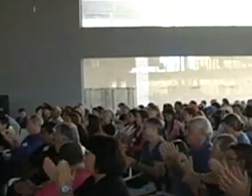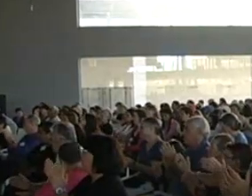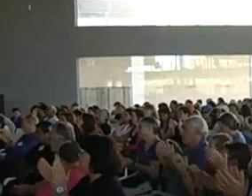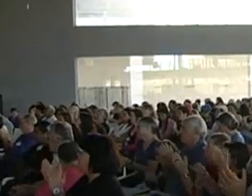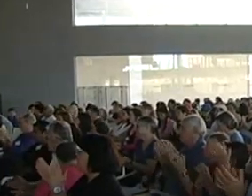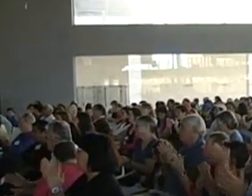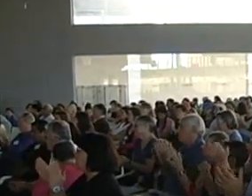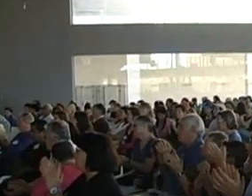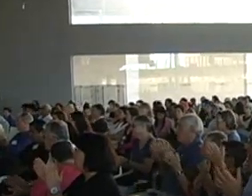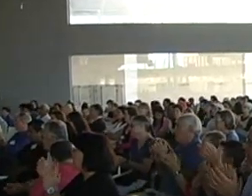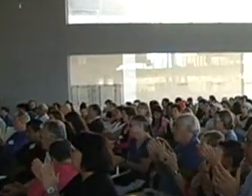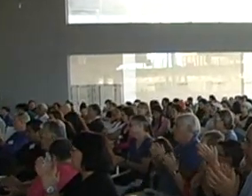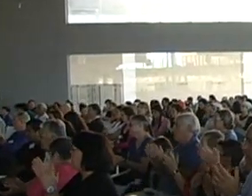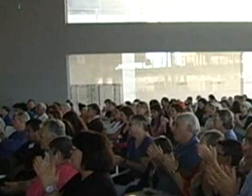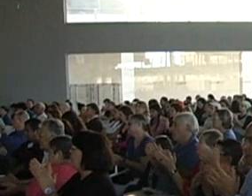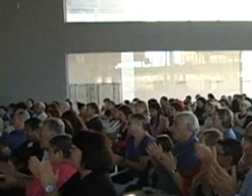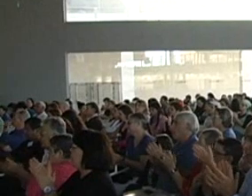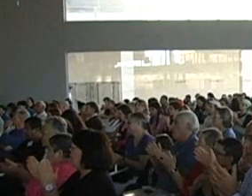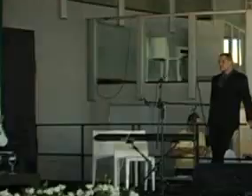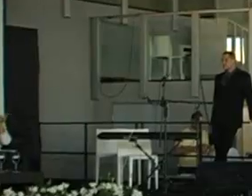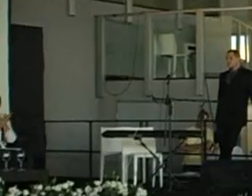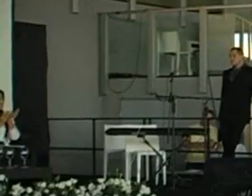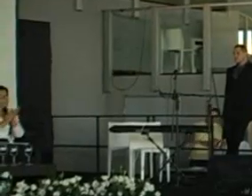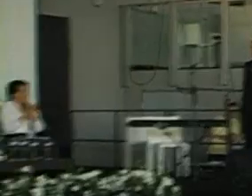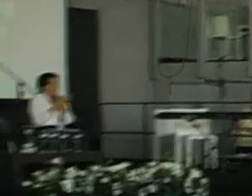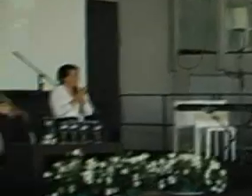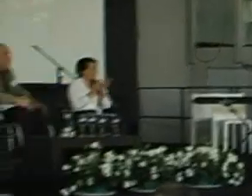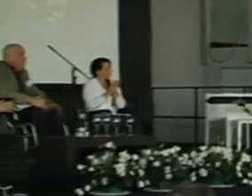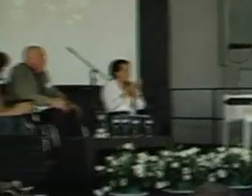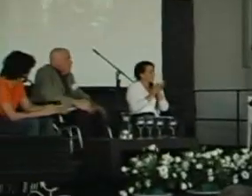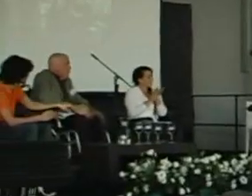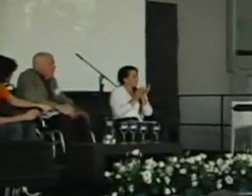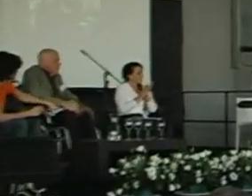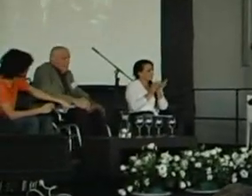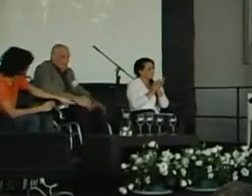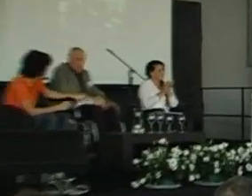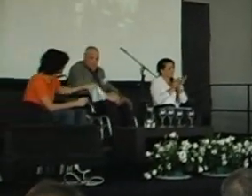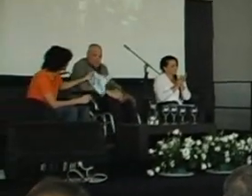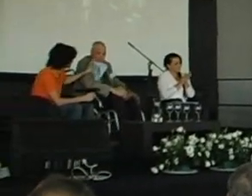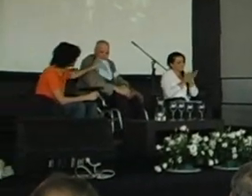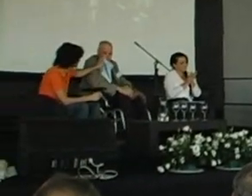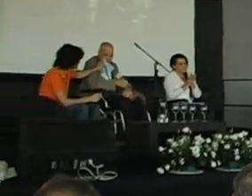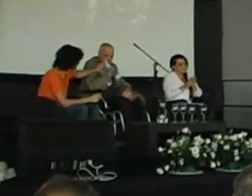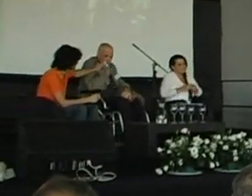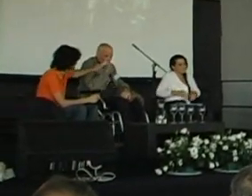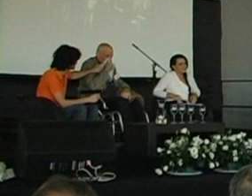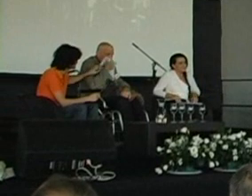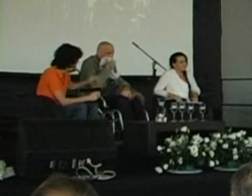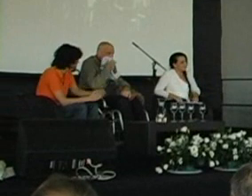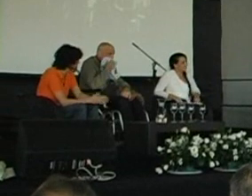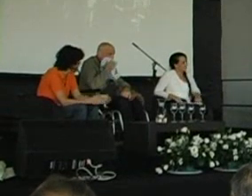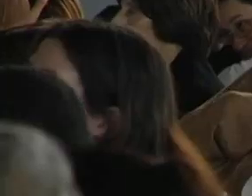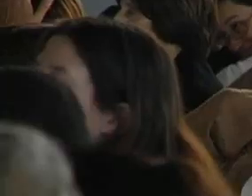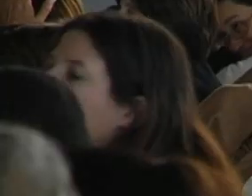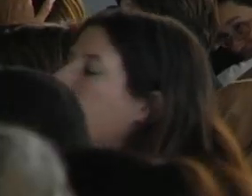גדולה, ענקית. תודה שמגיעה לאדם שאוהב את הבריות, שמשלב אנשים,